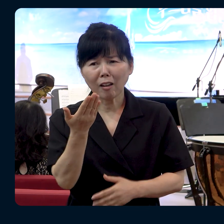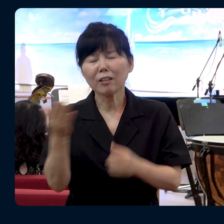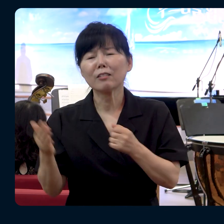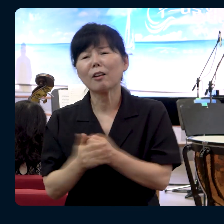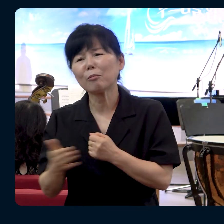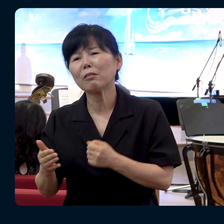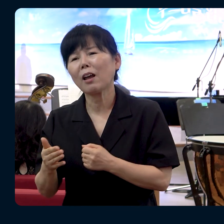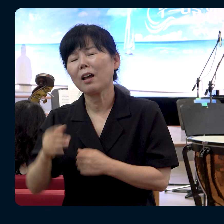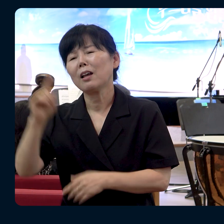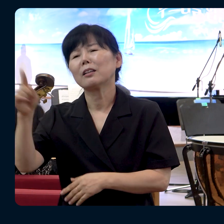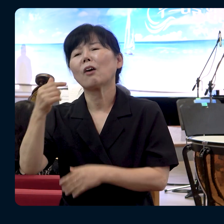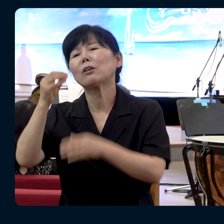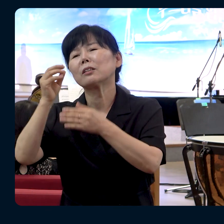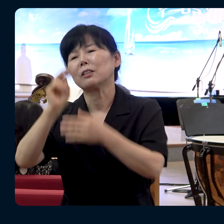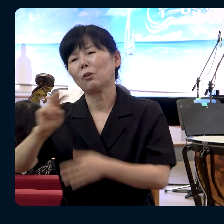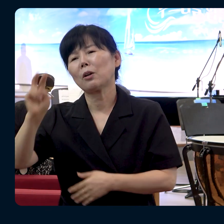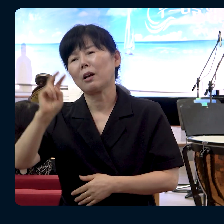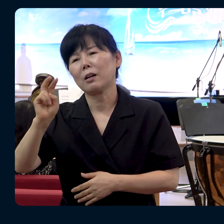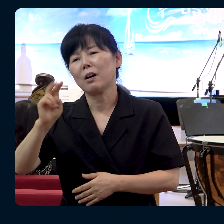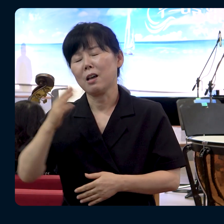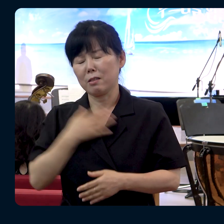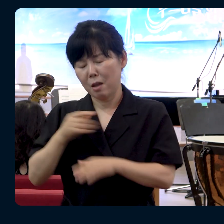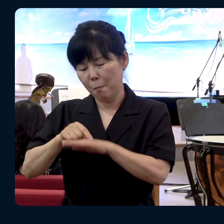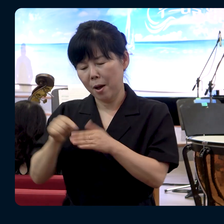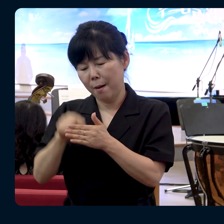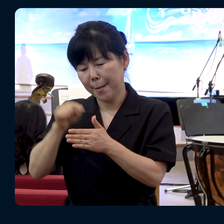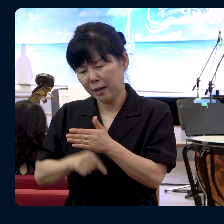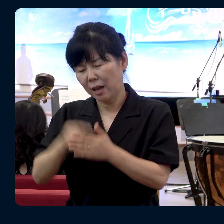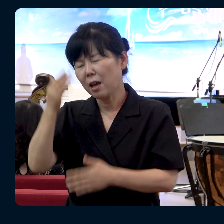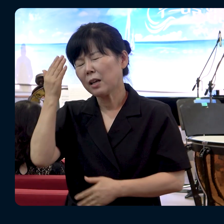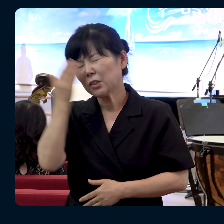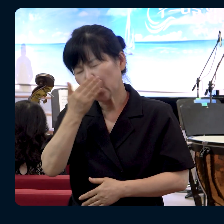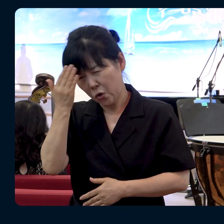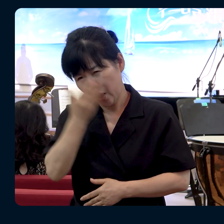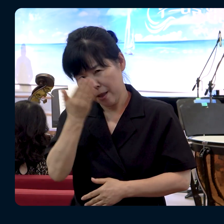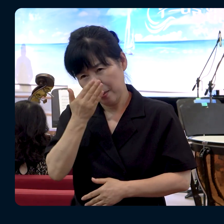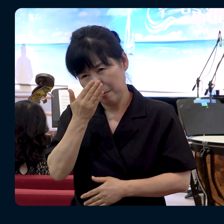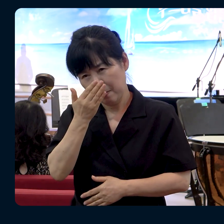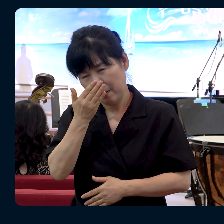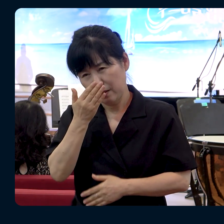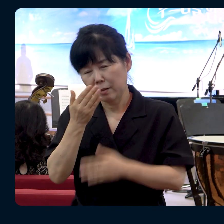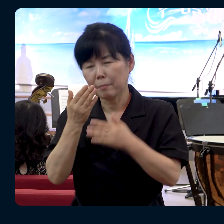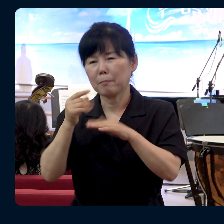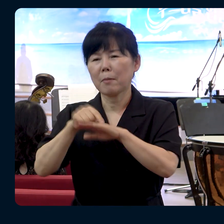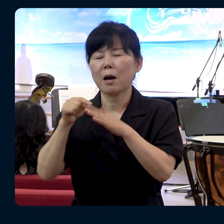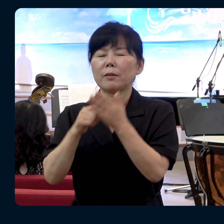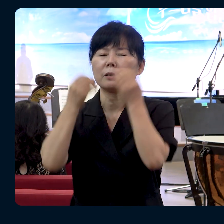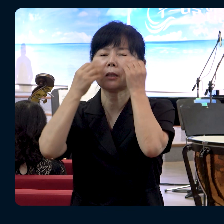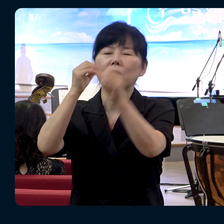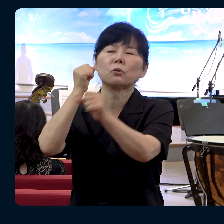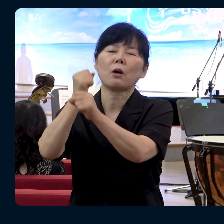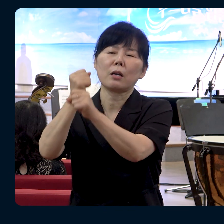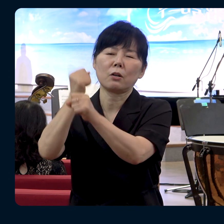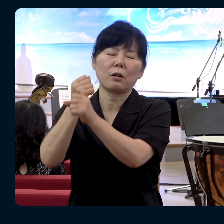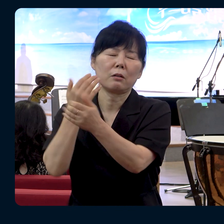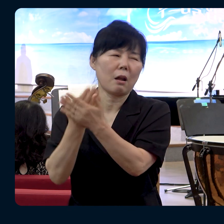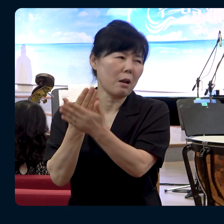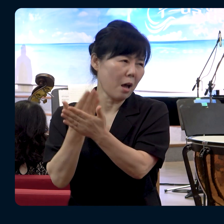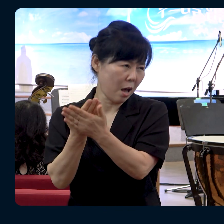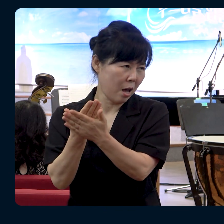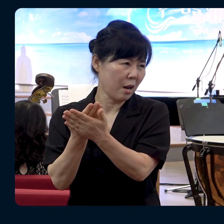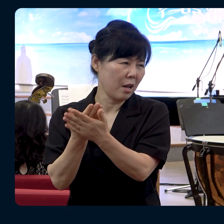하나님께 이렇게 기도할 수밖에 없습니다. 하나님 내 속에 정한 마음이 없어요. 그러니 창조해